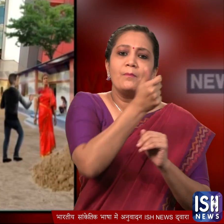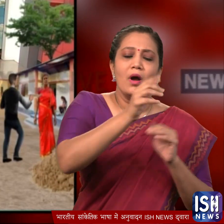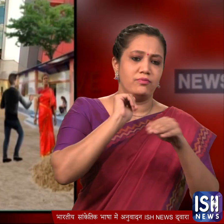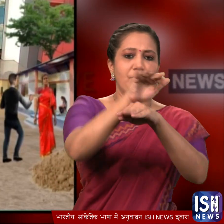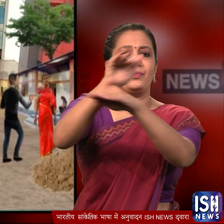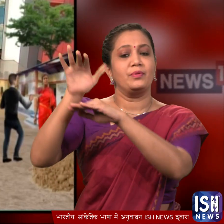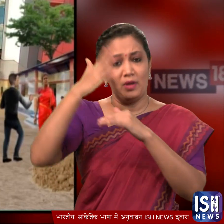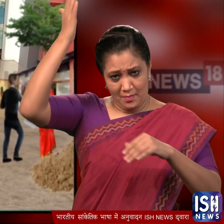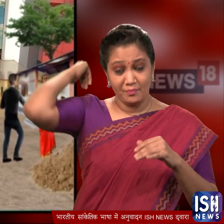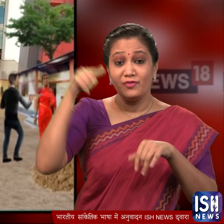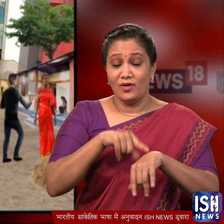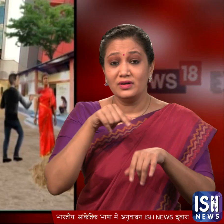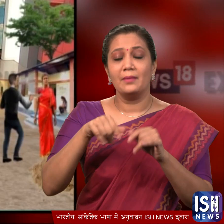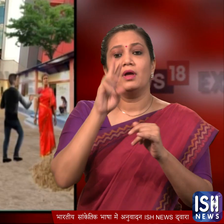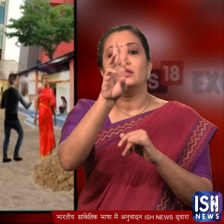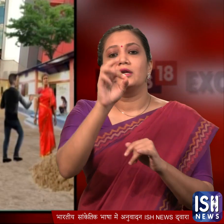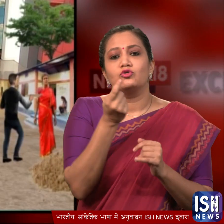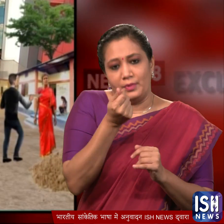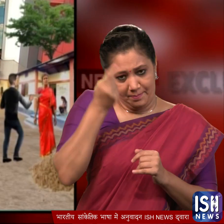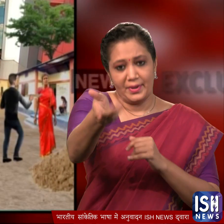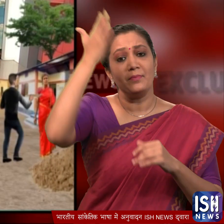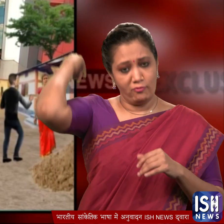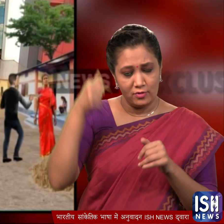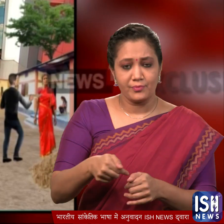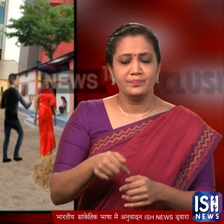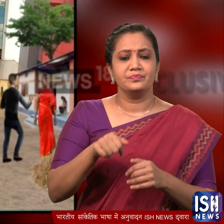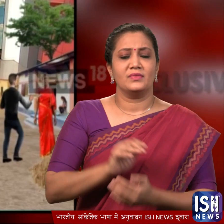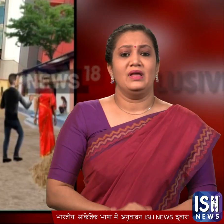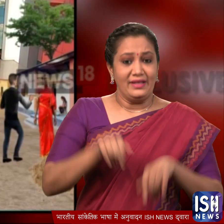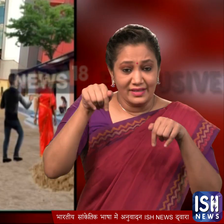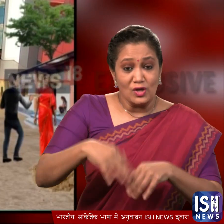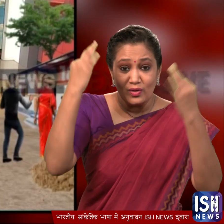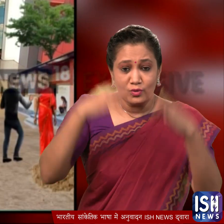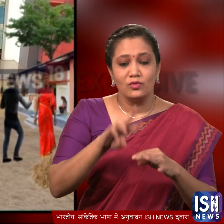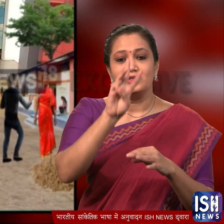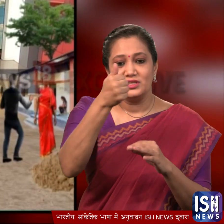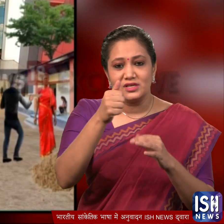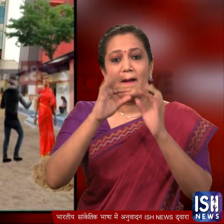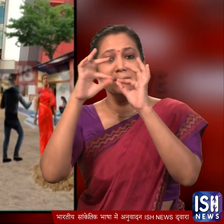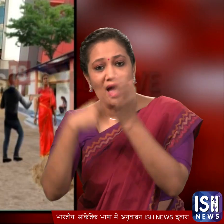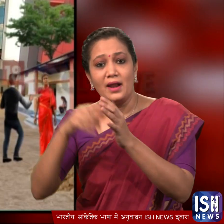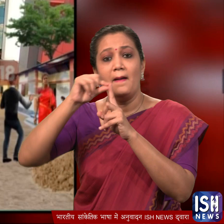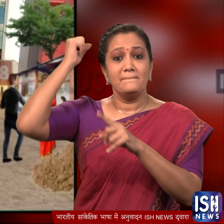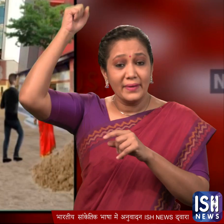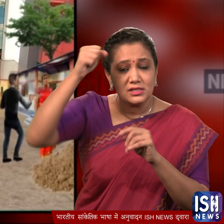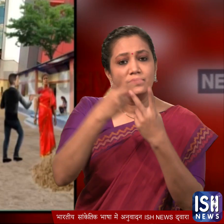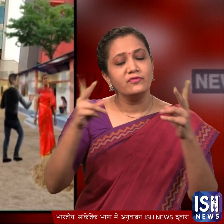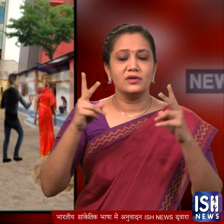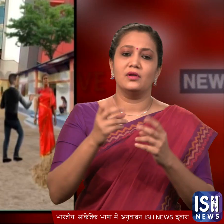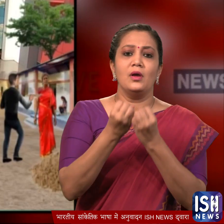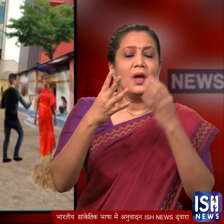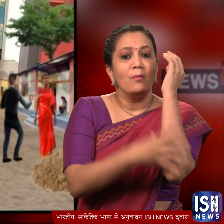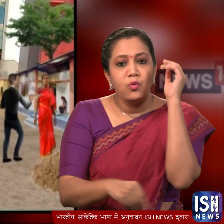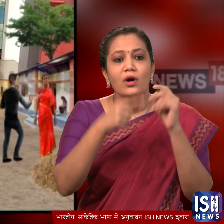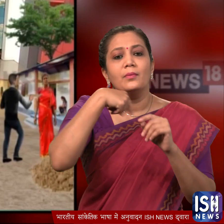जा रहा है। हालांकि पहले इसको बनवाने के लिए लोगों को 30 रुपए देने होते थे। दावा है कि इस मुहिम के तहत छत्तीसगढ़, बिहार और पंजाब में इन कार्ड